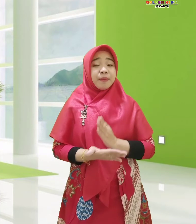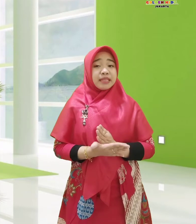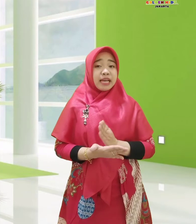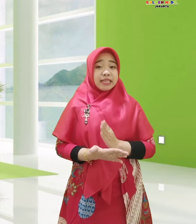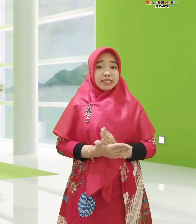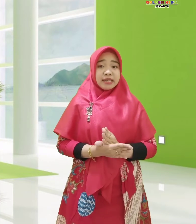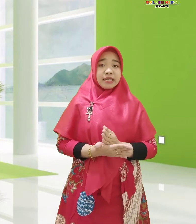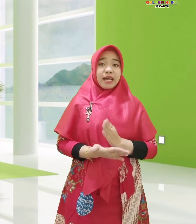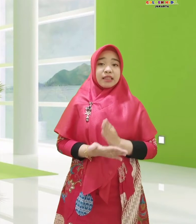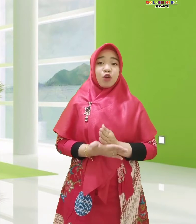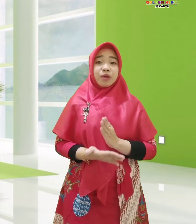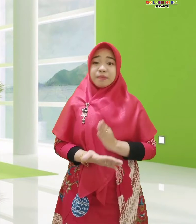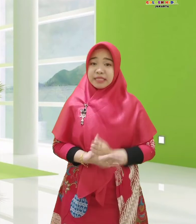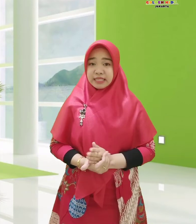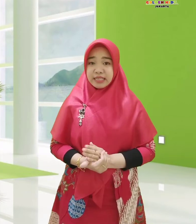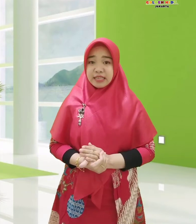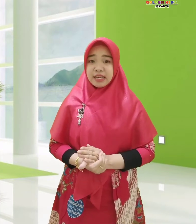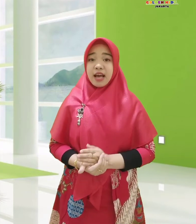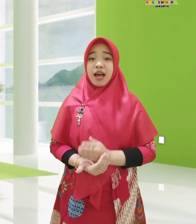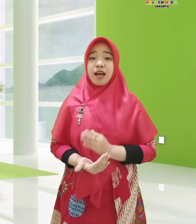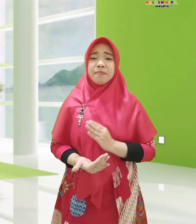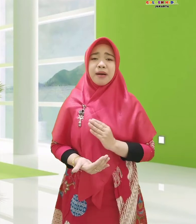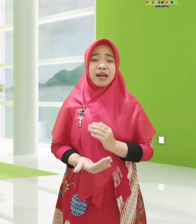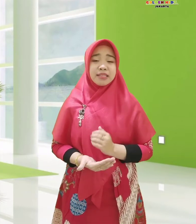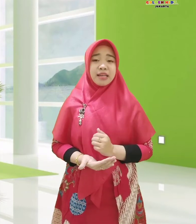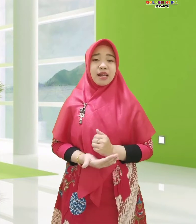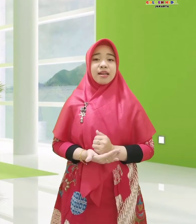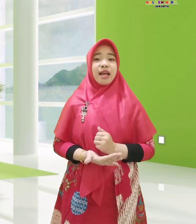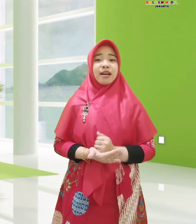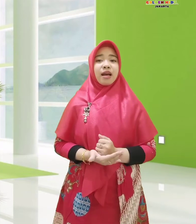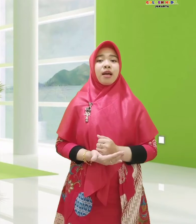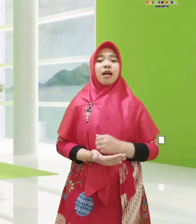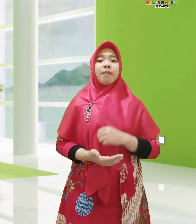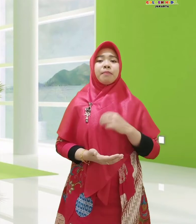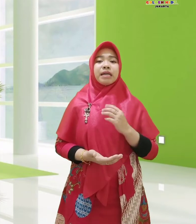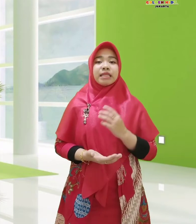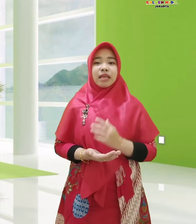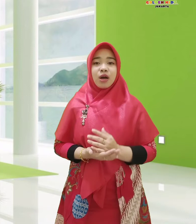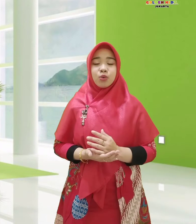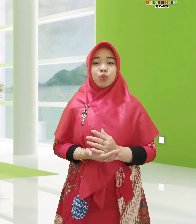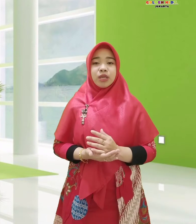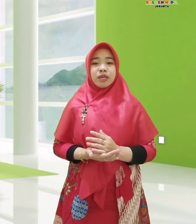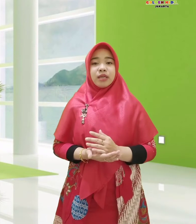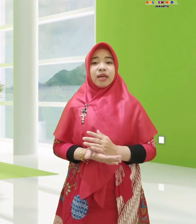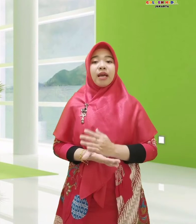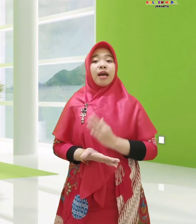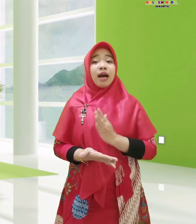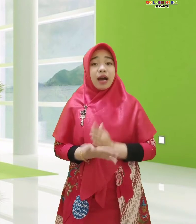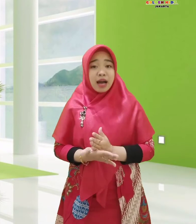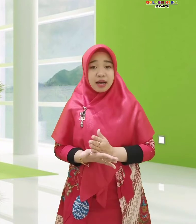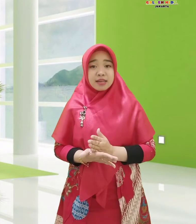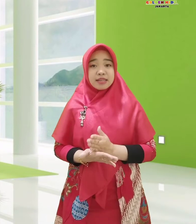meminta izin atau permisi akan mengajarkan anak mengetahui